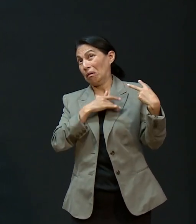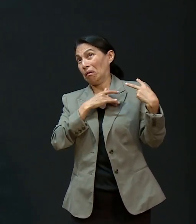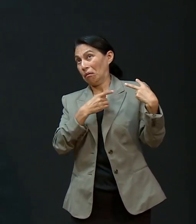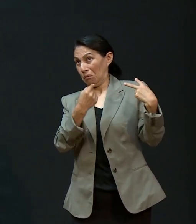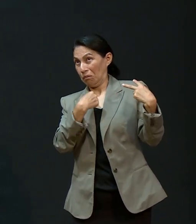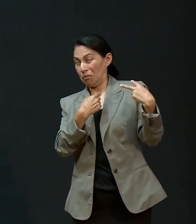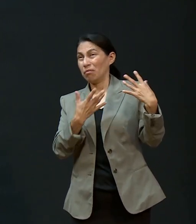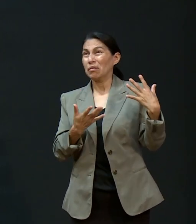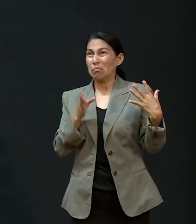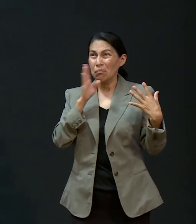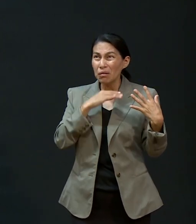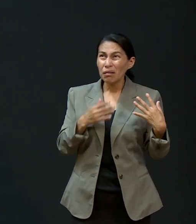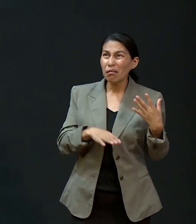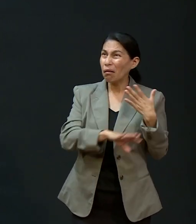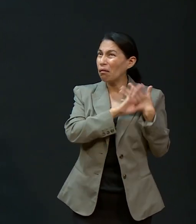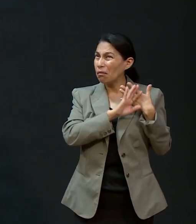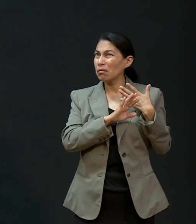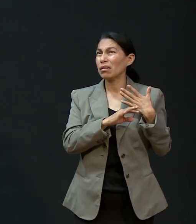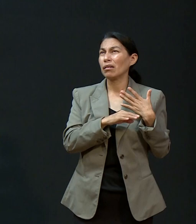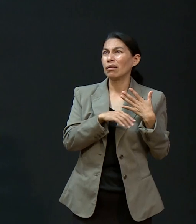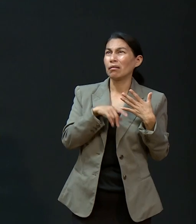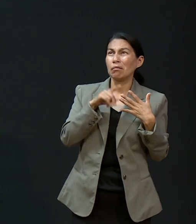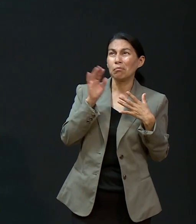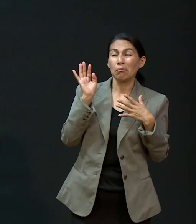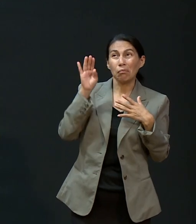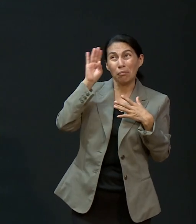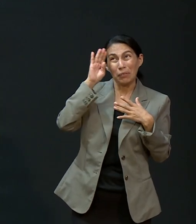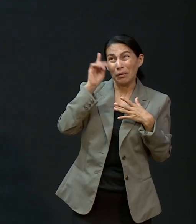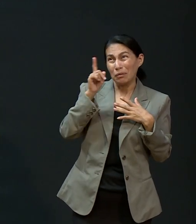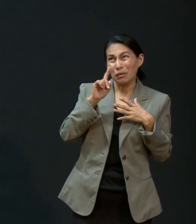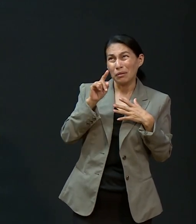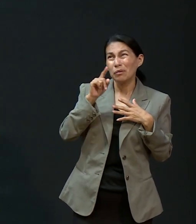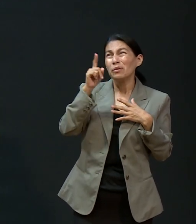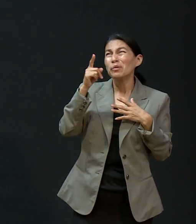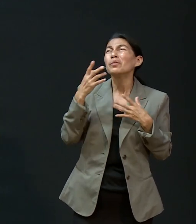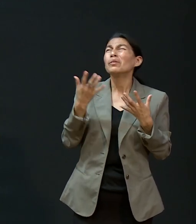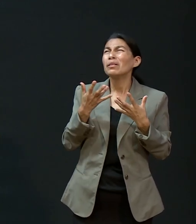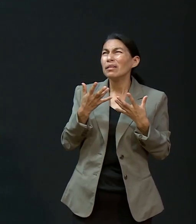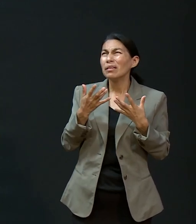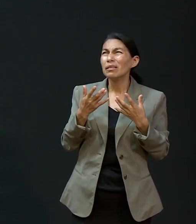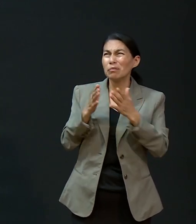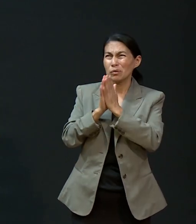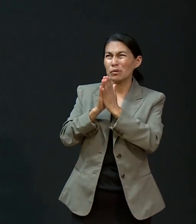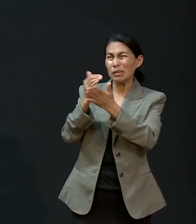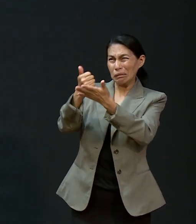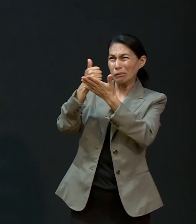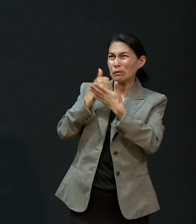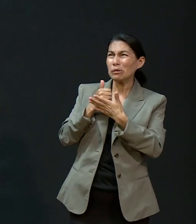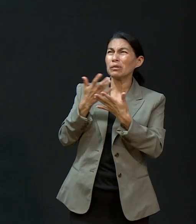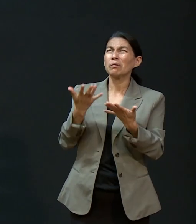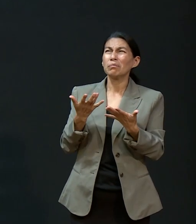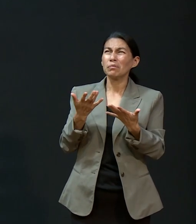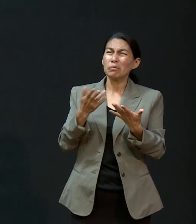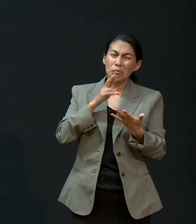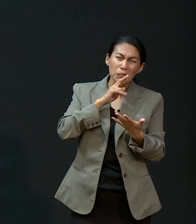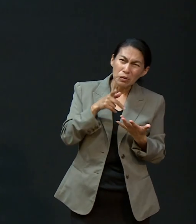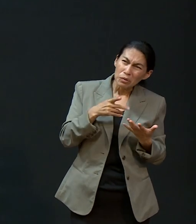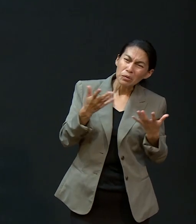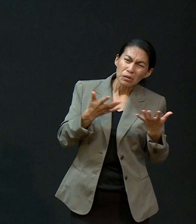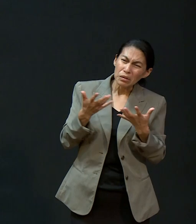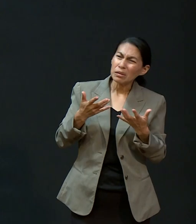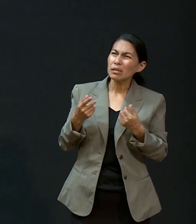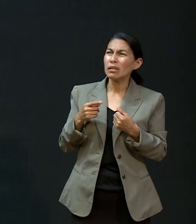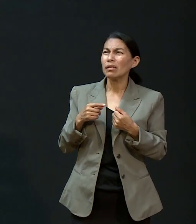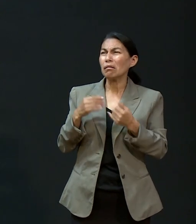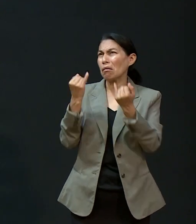miró así y yo la tomé muy personal, pero yo creo que no es así y creo que tú no hubieras hecho esto. Entonces, ayúdame a